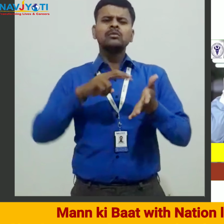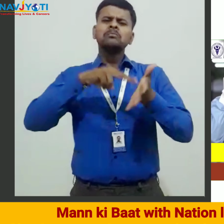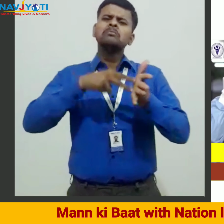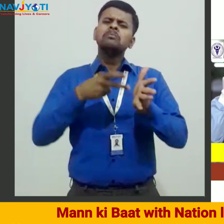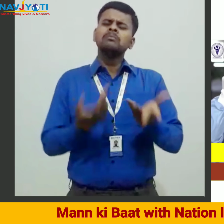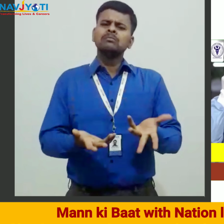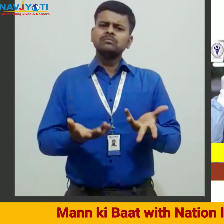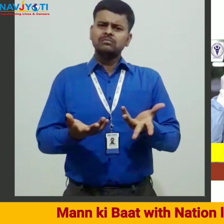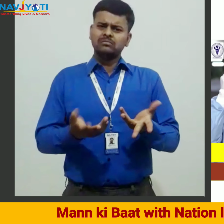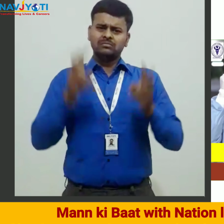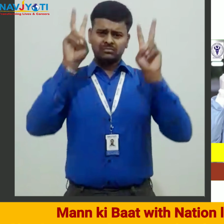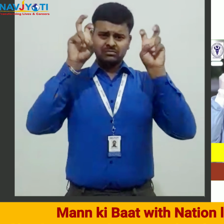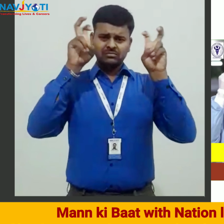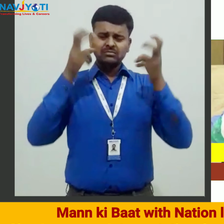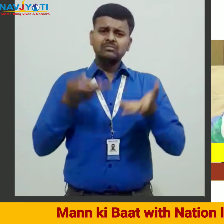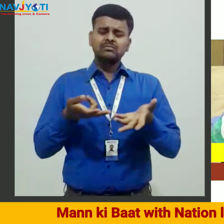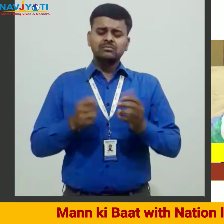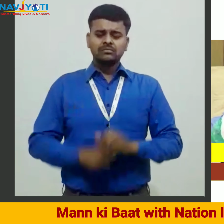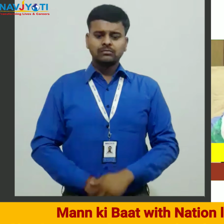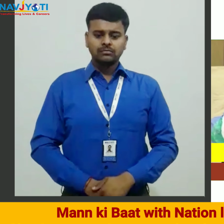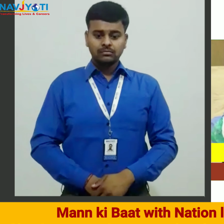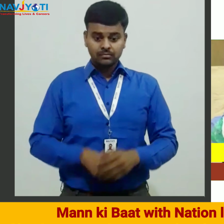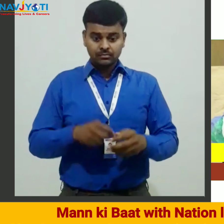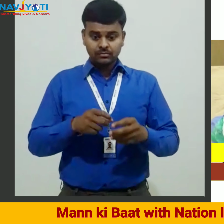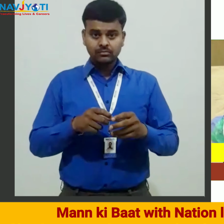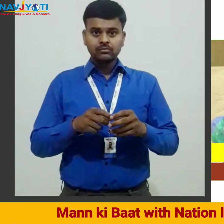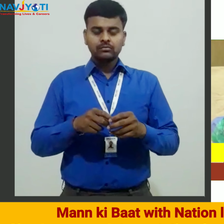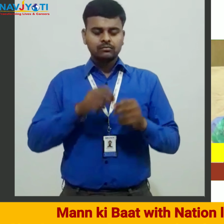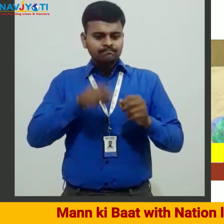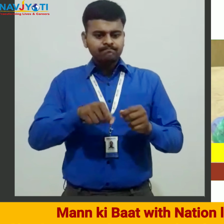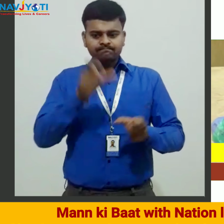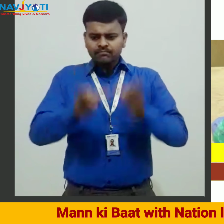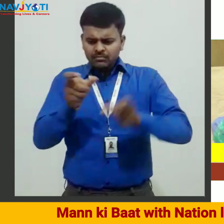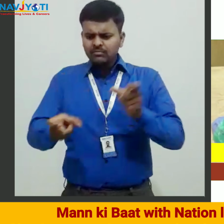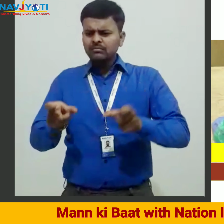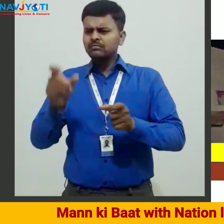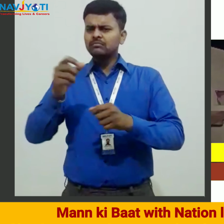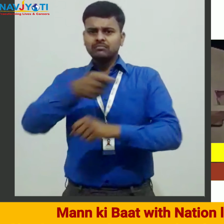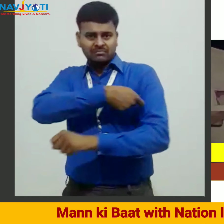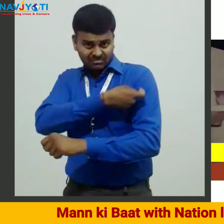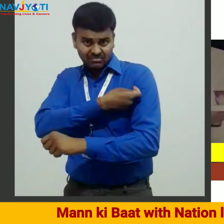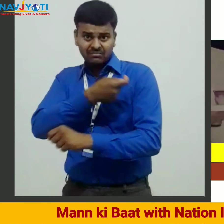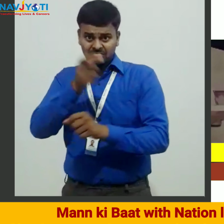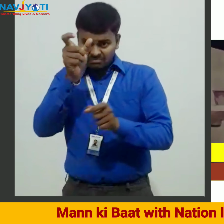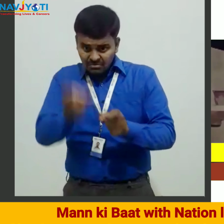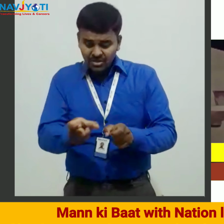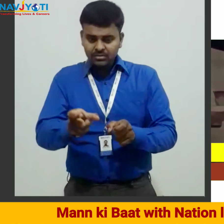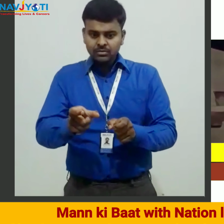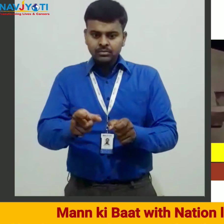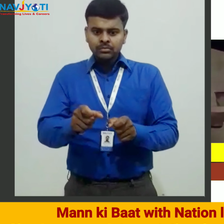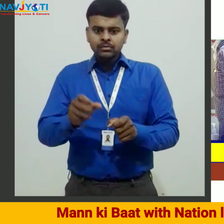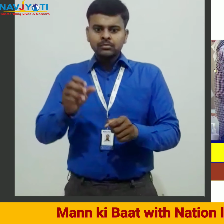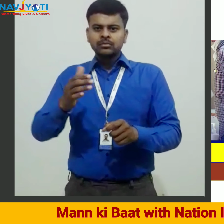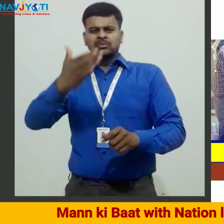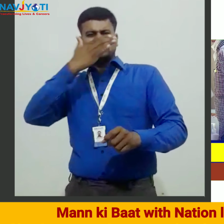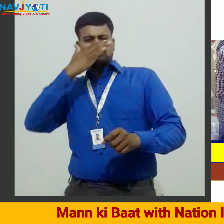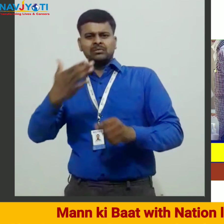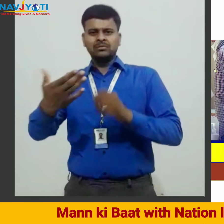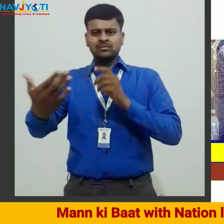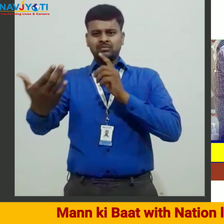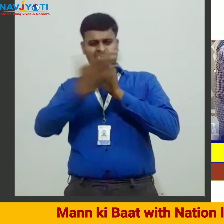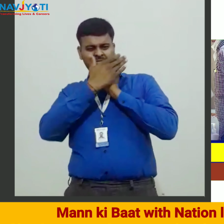से स्वास्थ्य सेवाओं से जुड़े लोगों ने अभी हाल ही में जो अध्यादेश लाया गया है, उस पर अपना संतोष व्यक्त